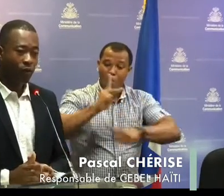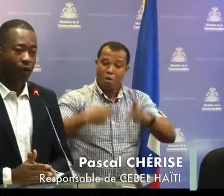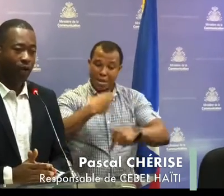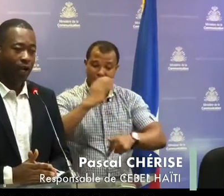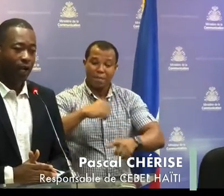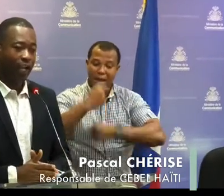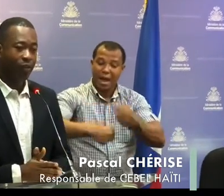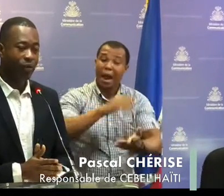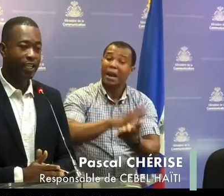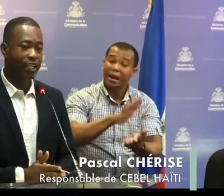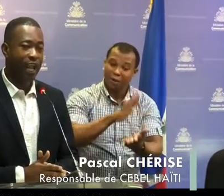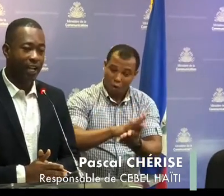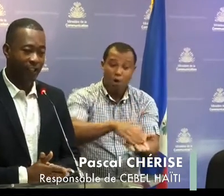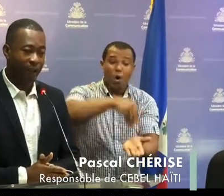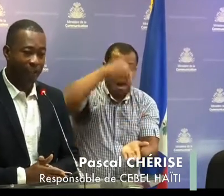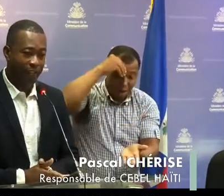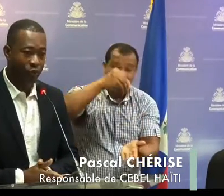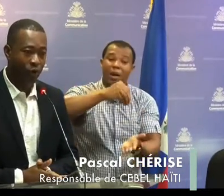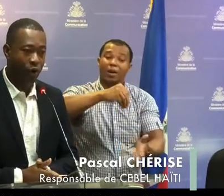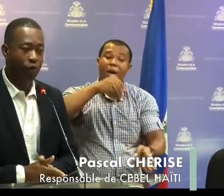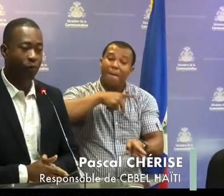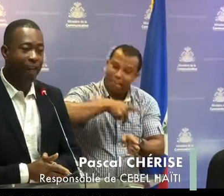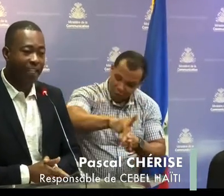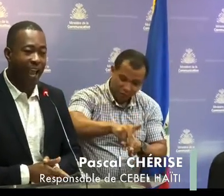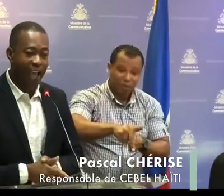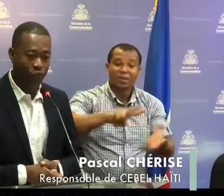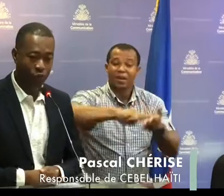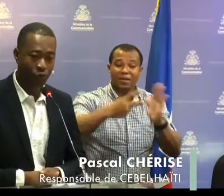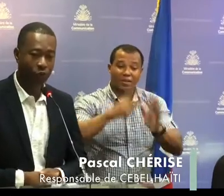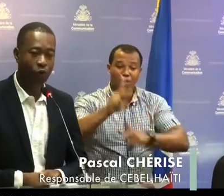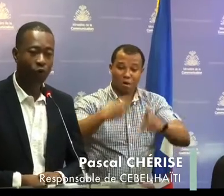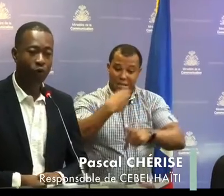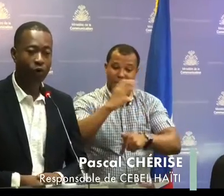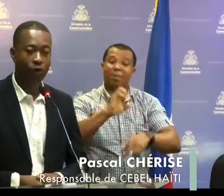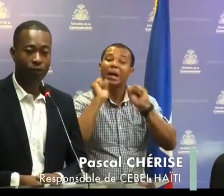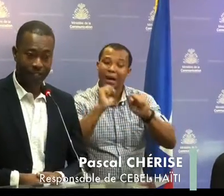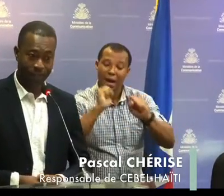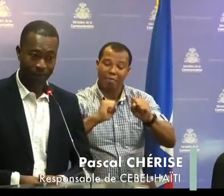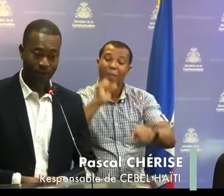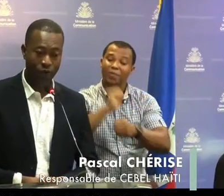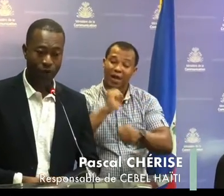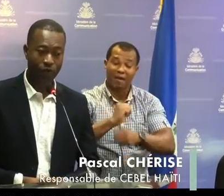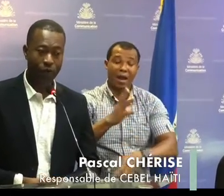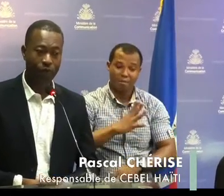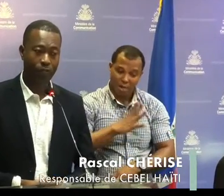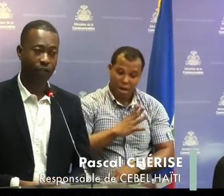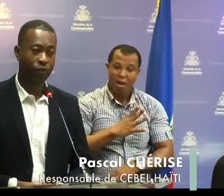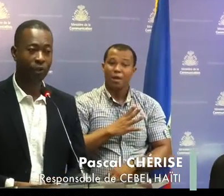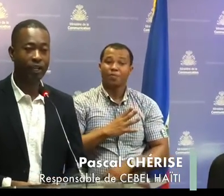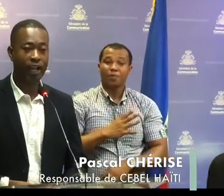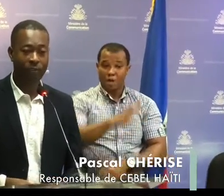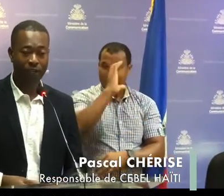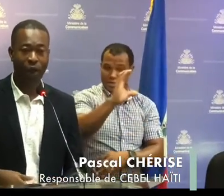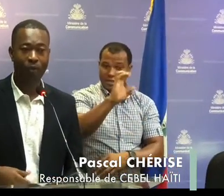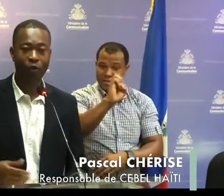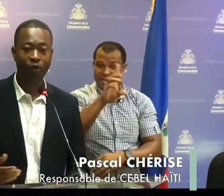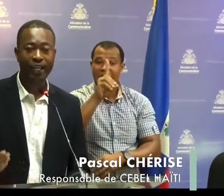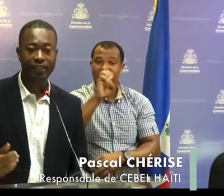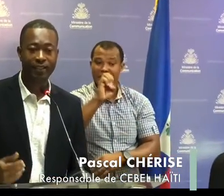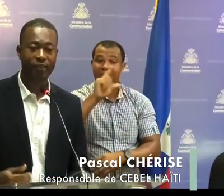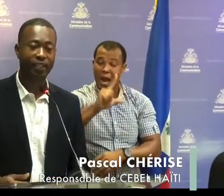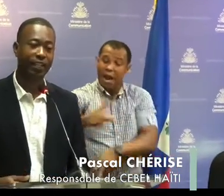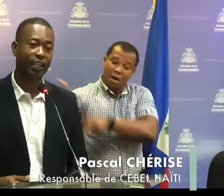nous réunis ensemble avec yo, nous mettez à jour CV yo, parce que en pile fois moun